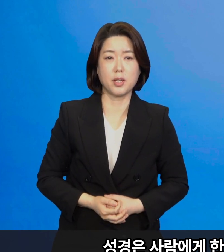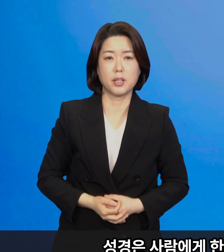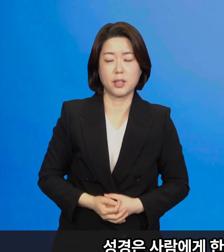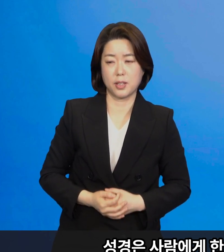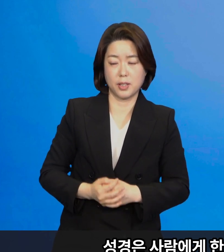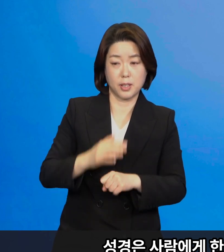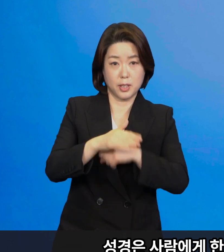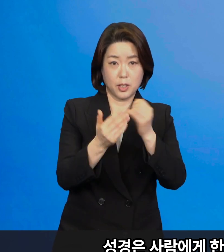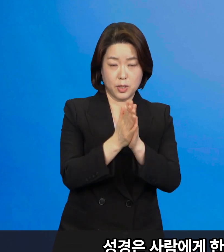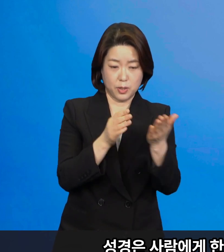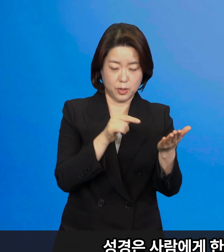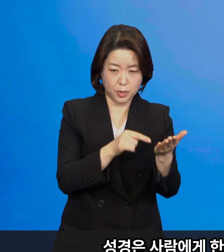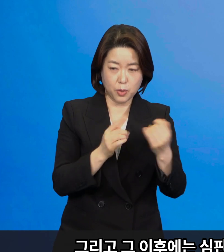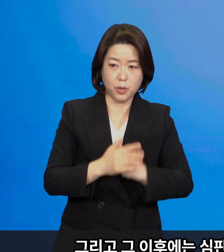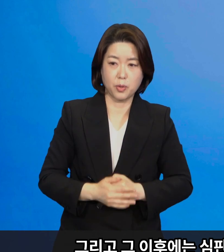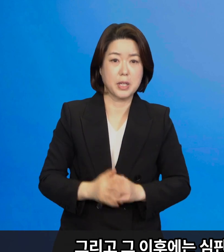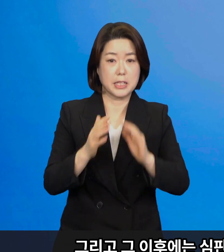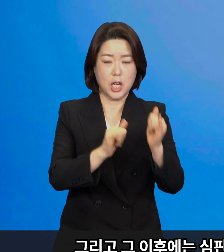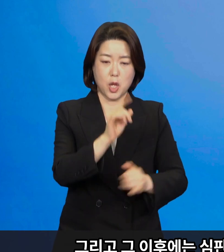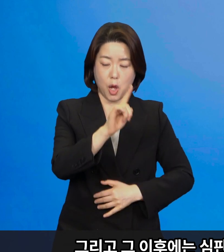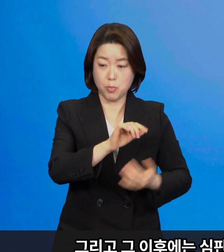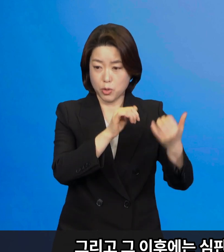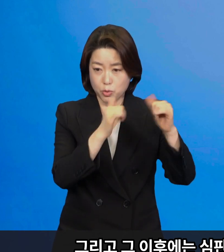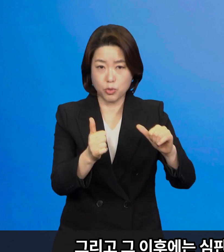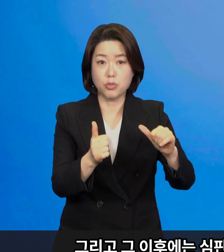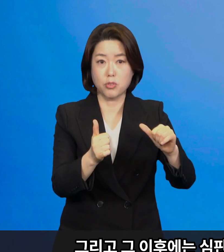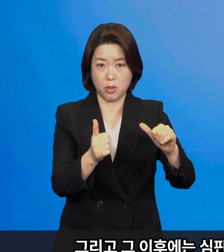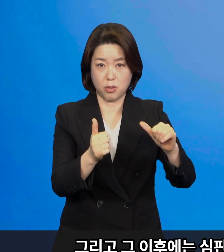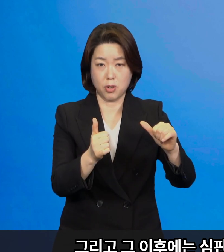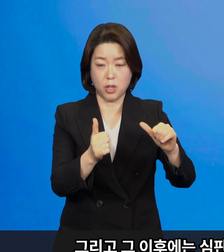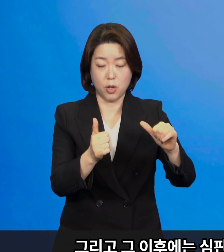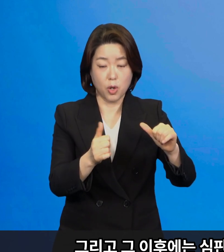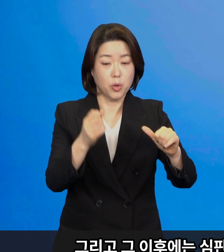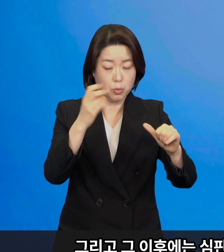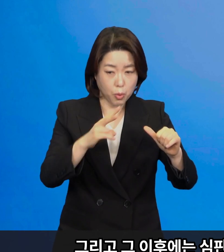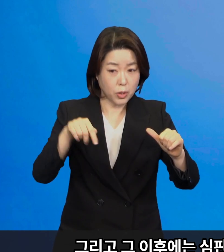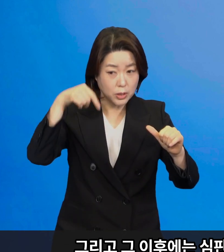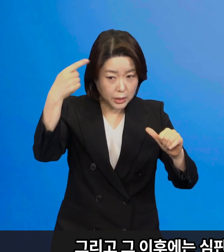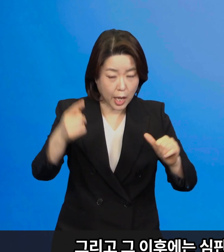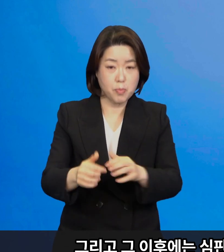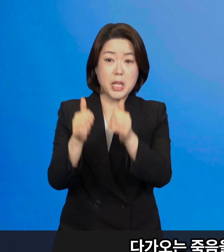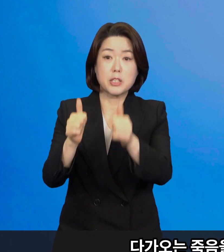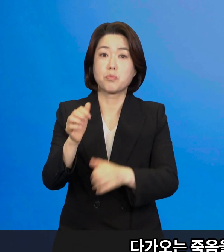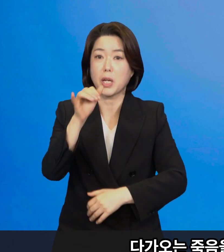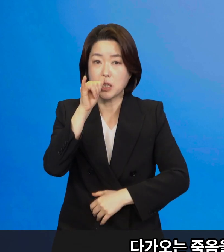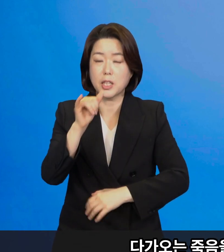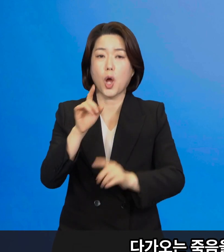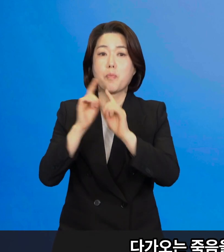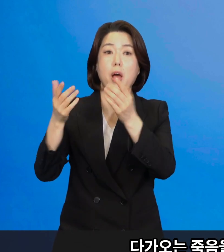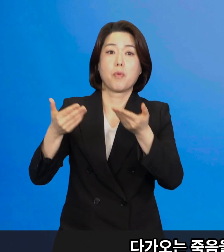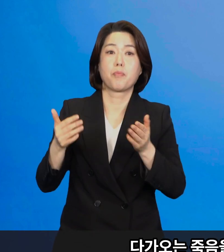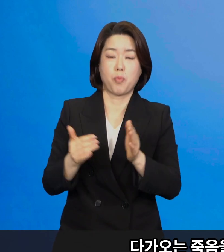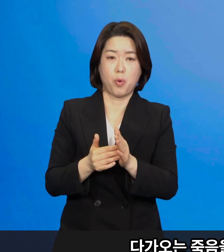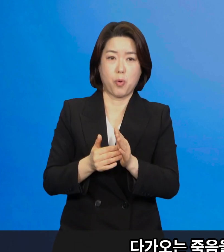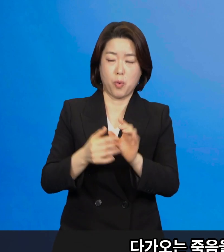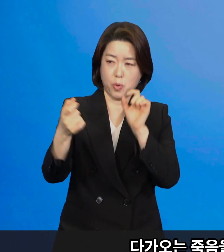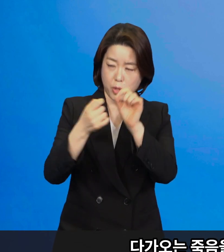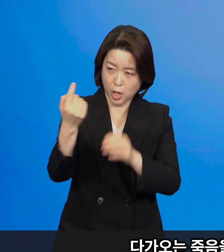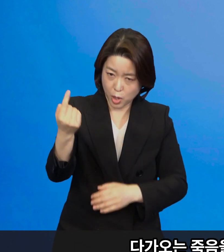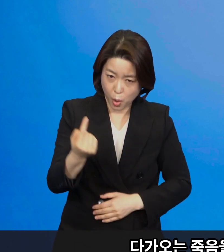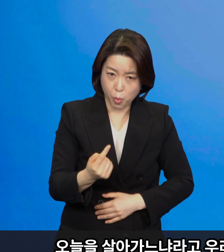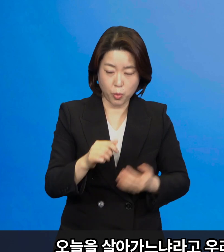한 번 죽는 것은 정해졌다. 그리고 그 이후에는 심판이 있다라고 말씀을 하면서 다가오는 죽음을